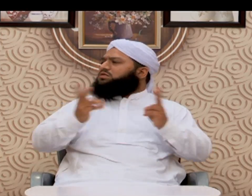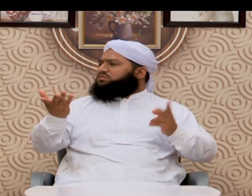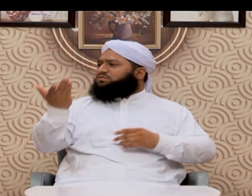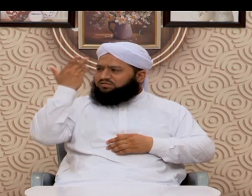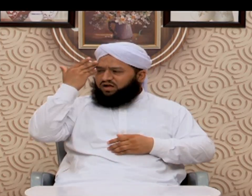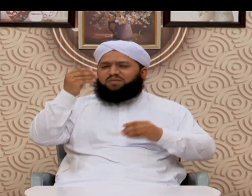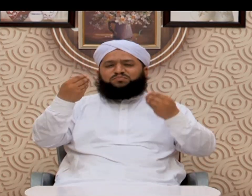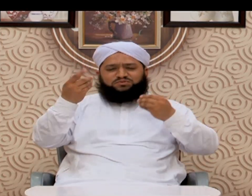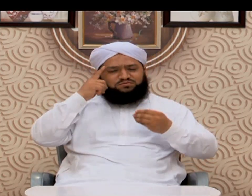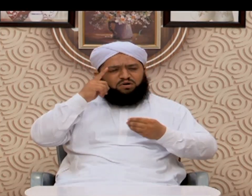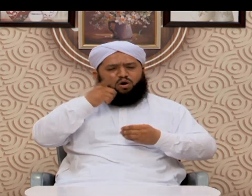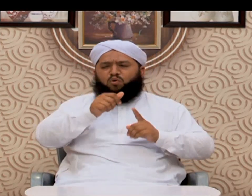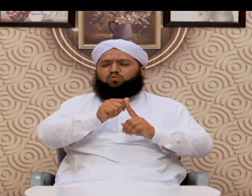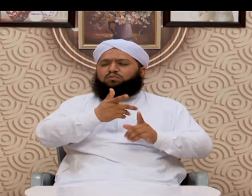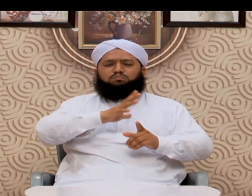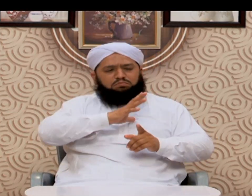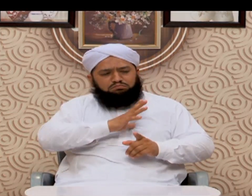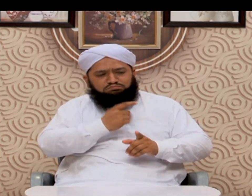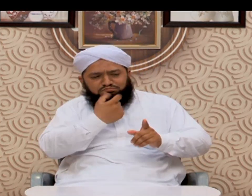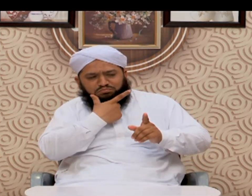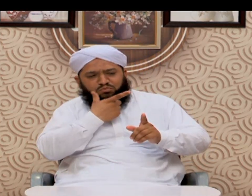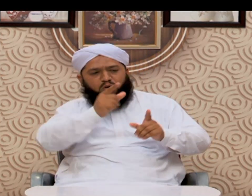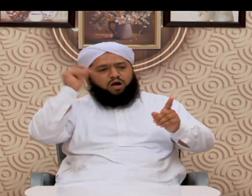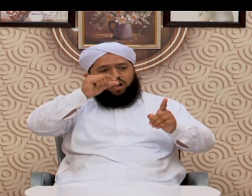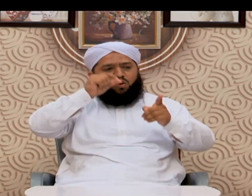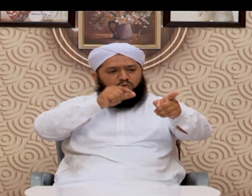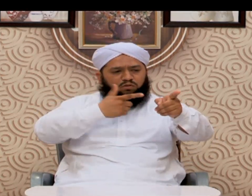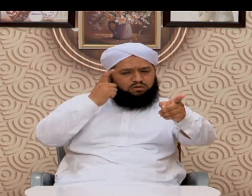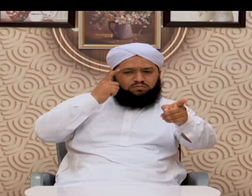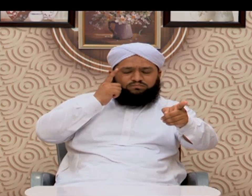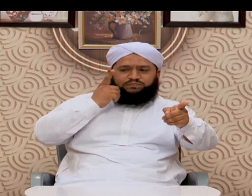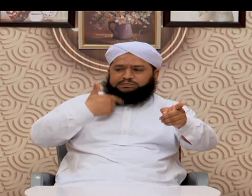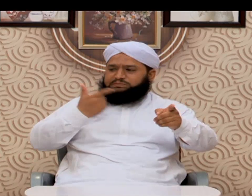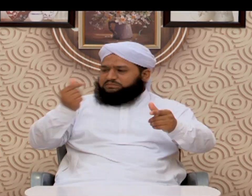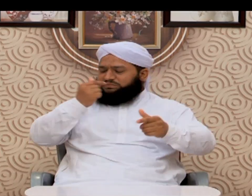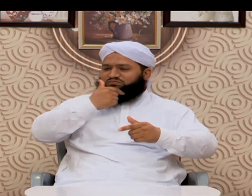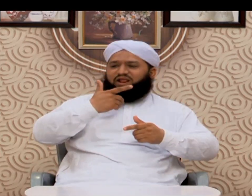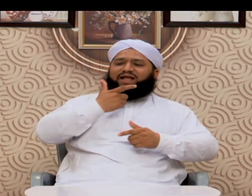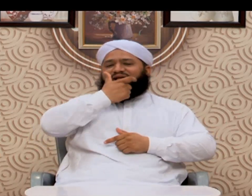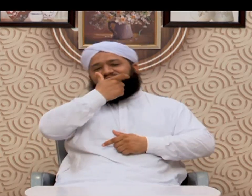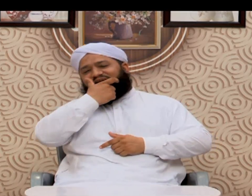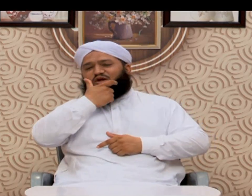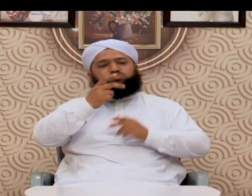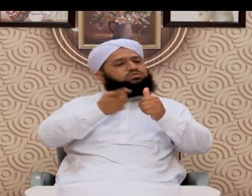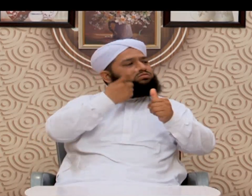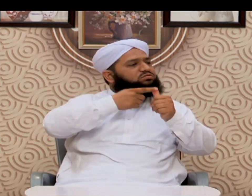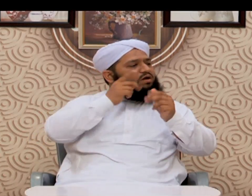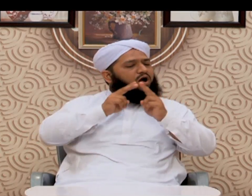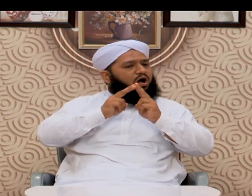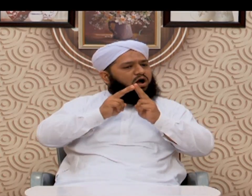معیوب، ڈیفیکٹو نہیں سمجھا جاتا۔ جس کا مذاق اڑایا جاتا ہے بسا اوقات وہ بھی مذاق اڑانے والوں کے ساتھ کہا مار کر